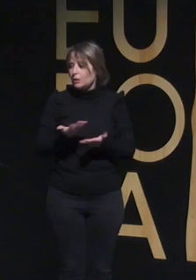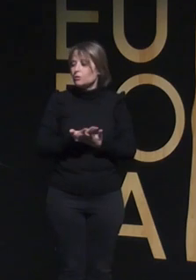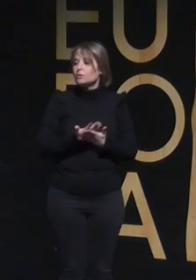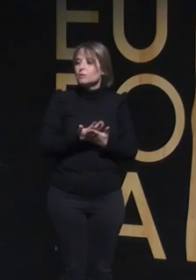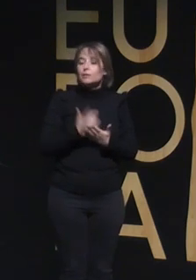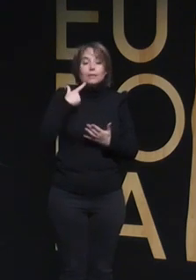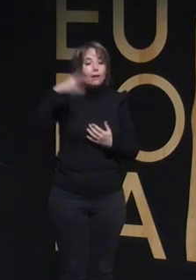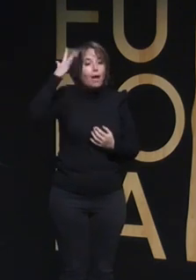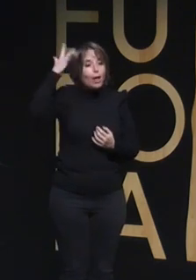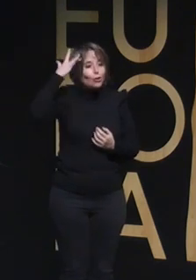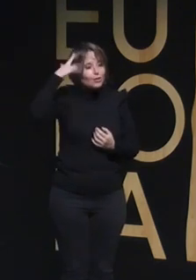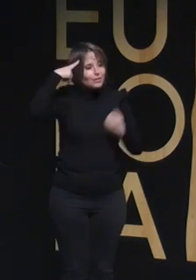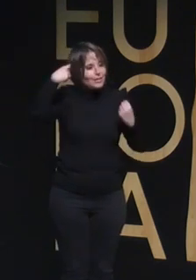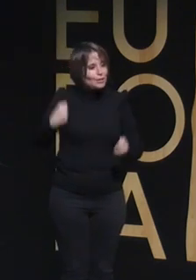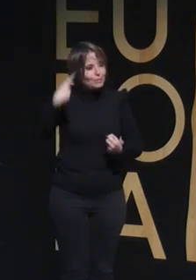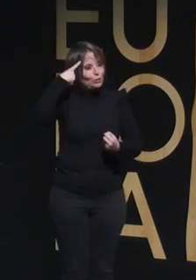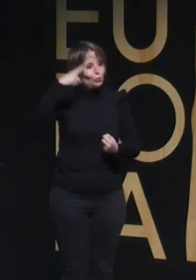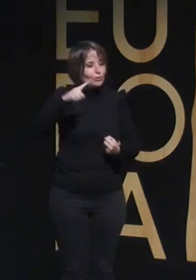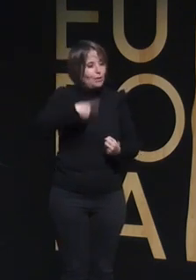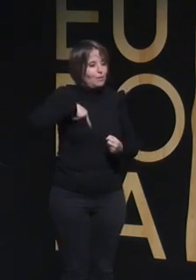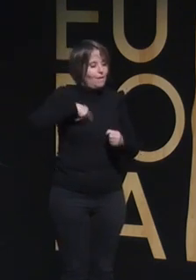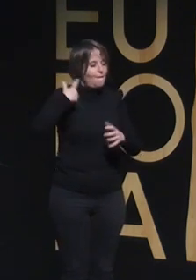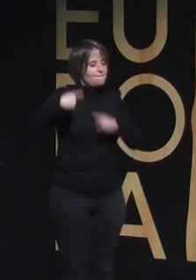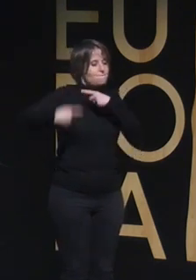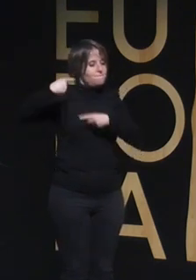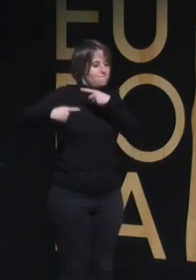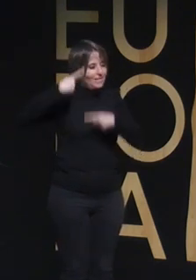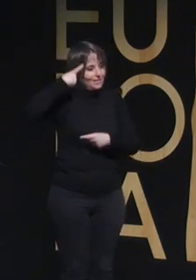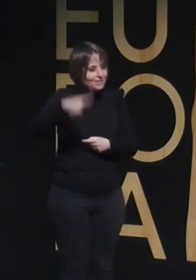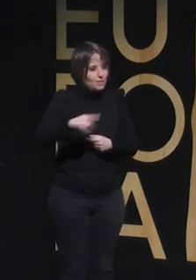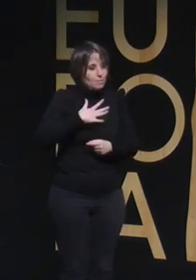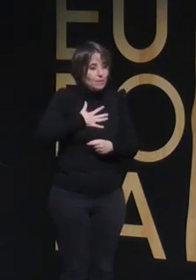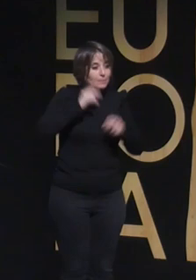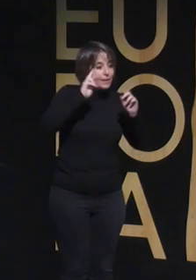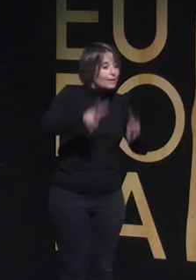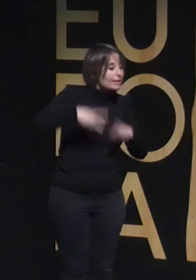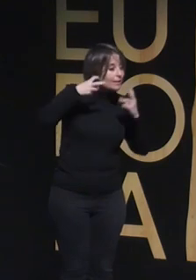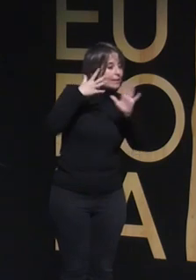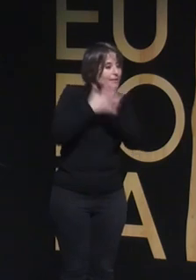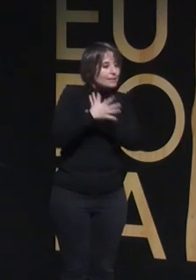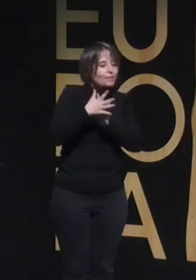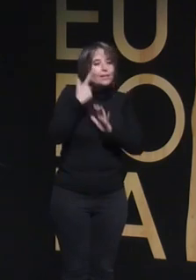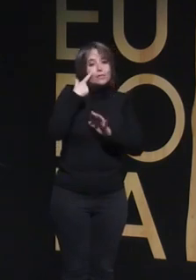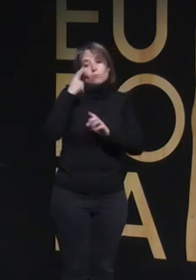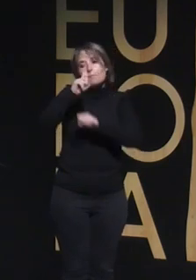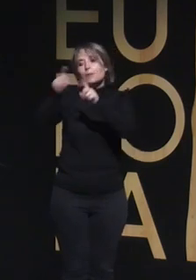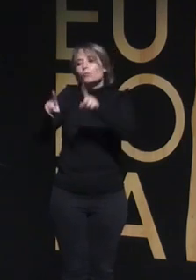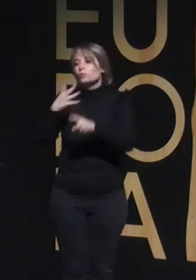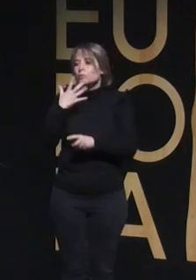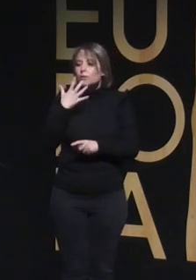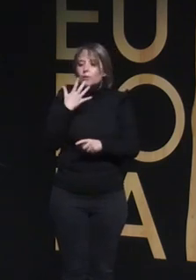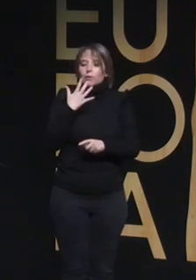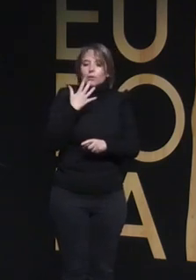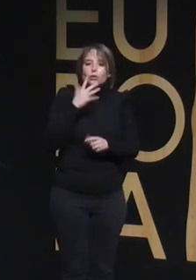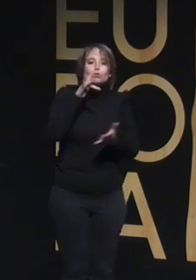el adolescente es experto en sacarnos de esa zona de confort que tenemos, ¿no? Entonces, para mí reciclar es... Una pregunta que siempre también hacemos es ¿qué es todo lo que